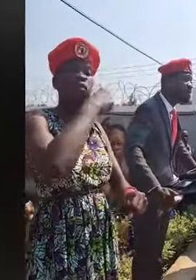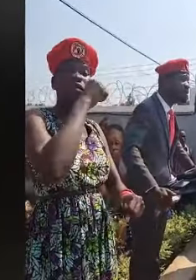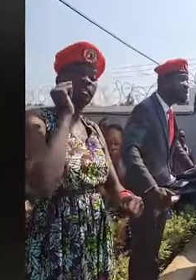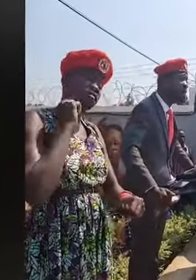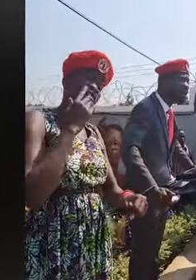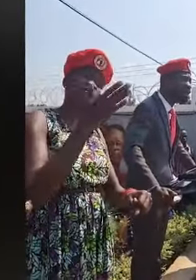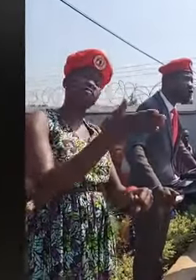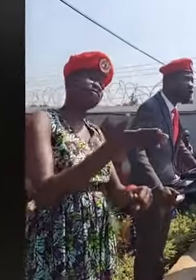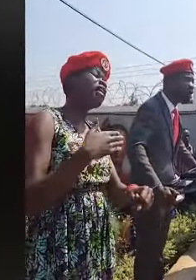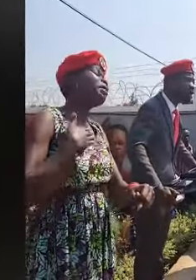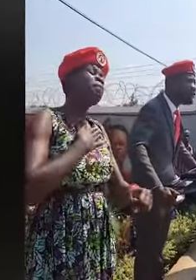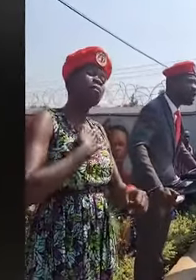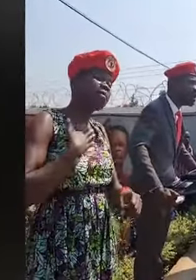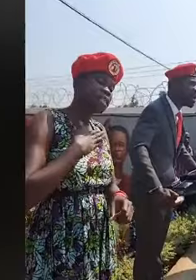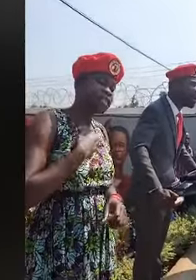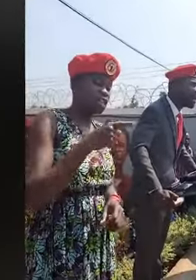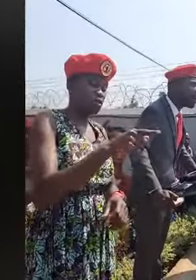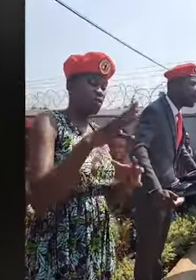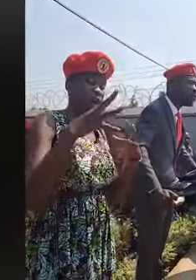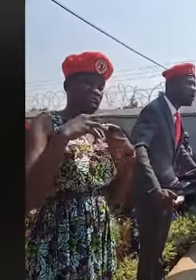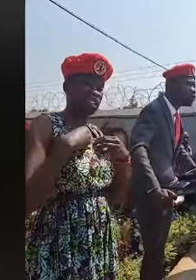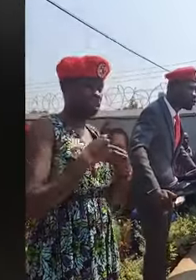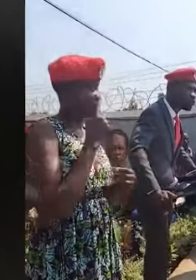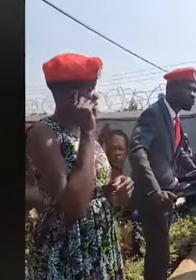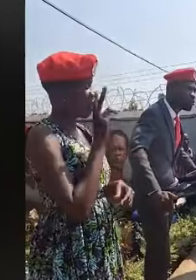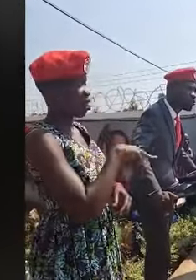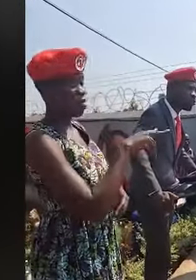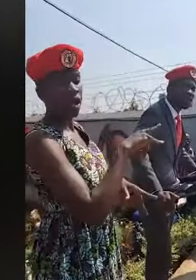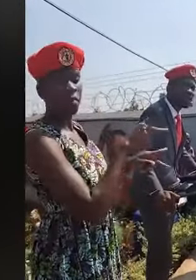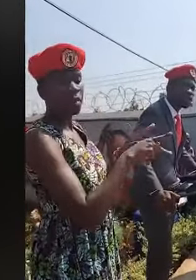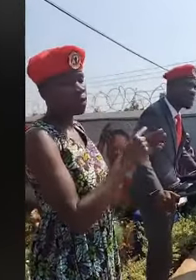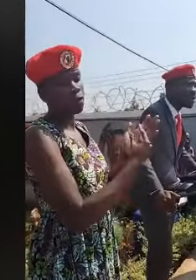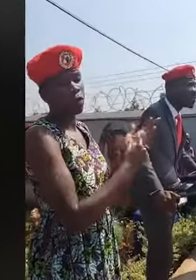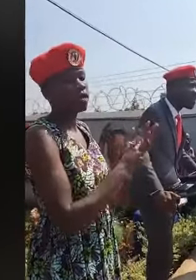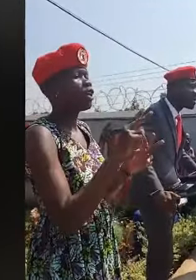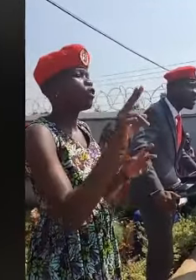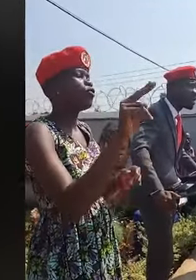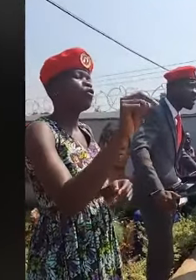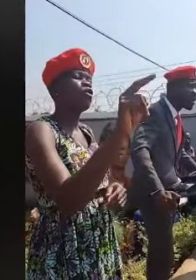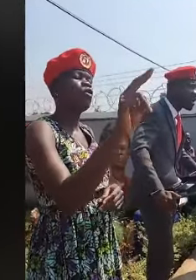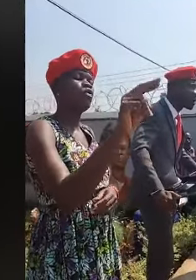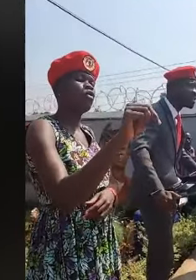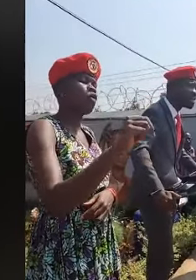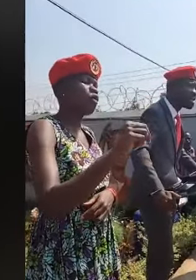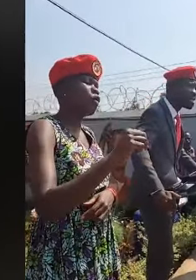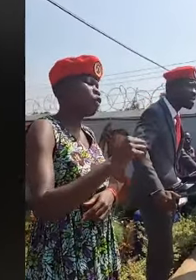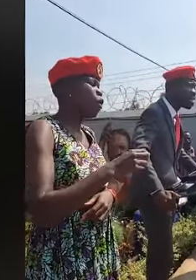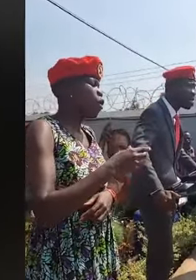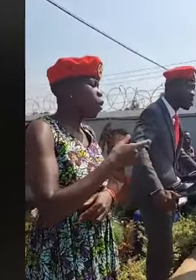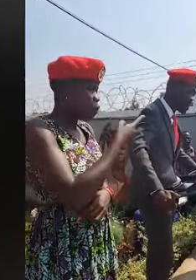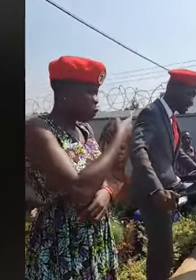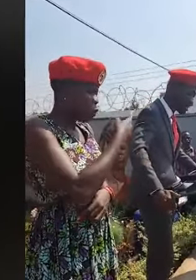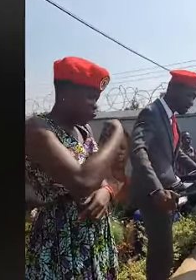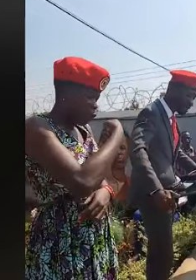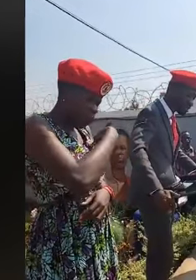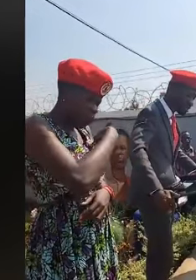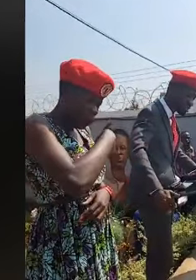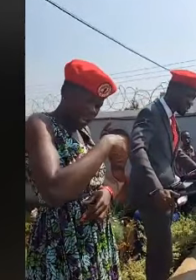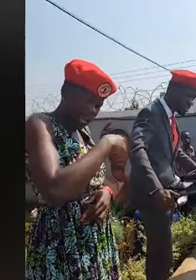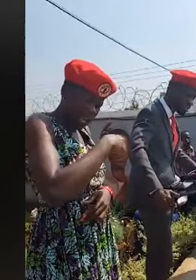banne tebalina kutwala bannayuganda ng'abawumba tuutu tebalina kutwala bannayuganda ng'abatalina magezi mu mitwe